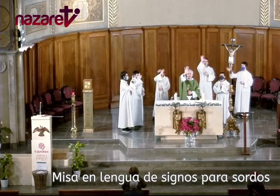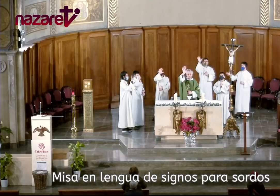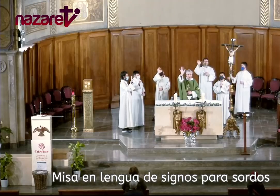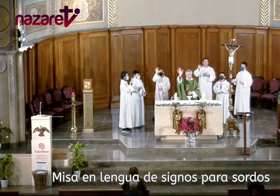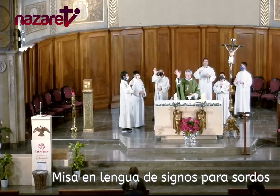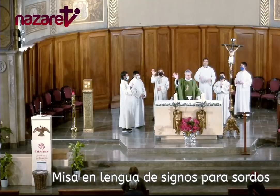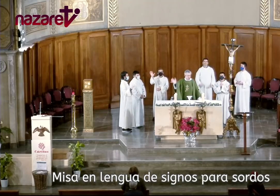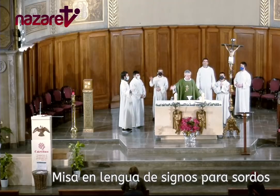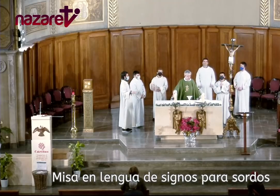Hosana en el